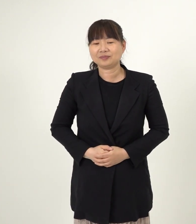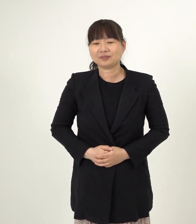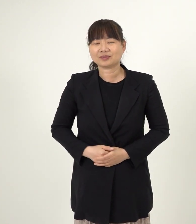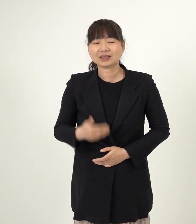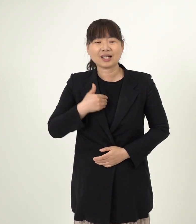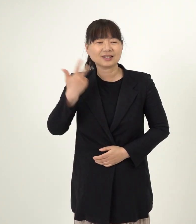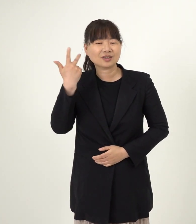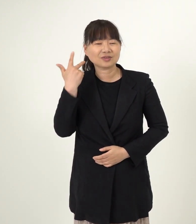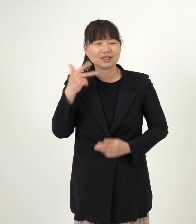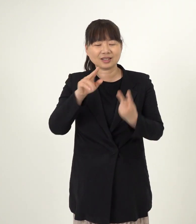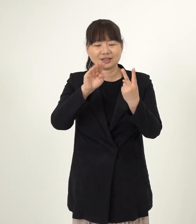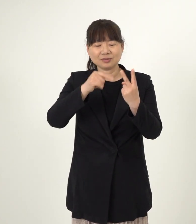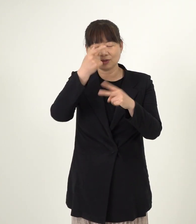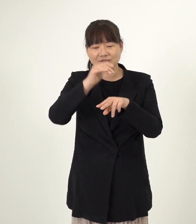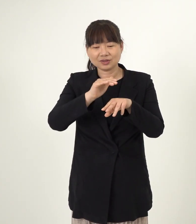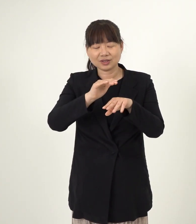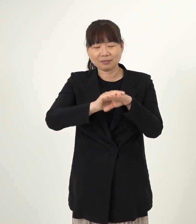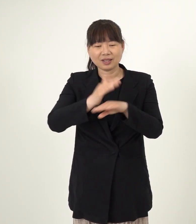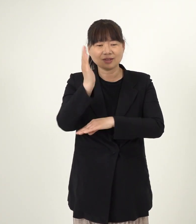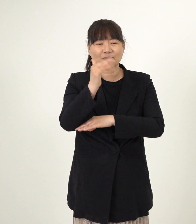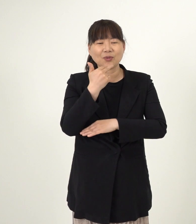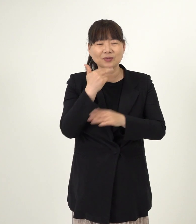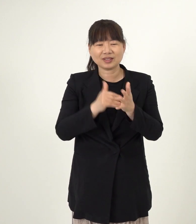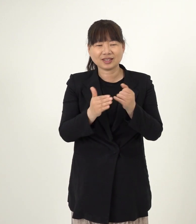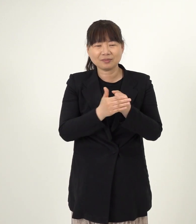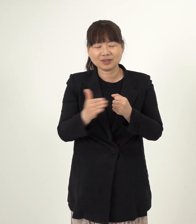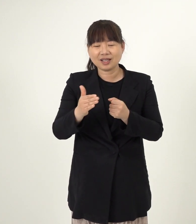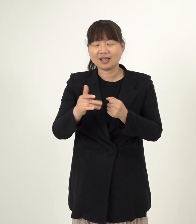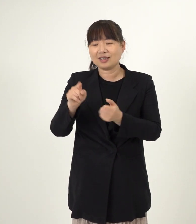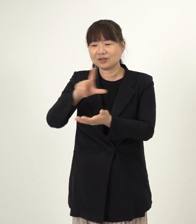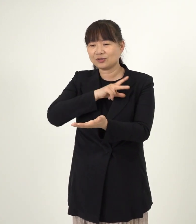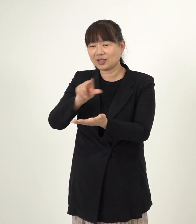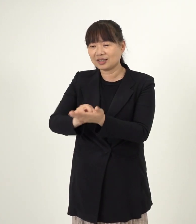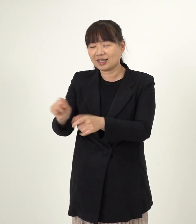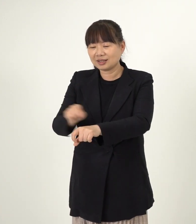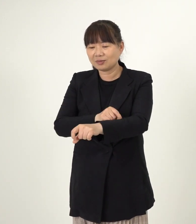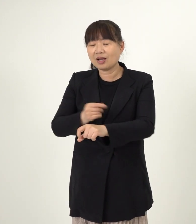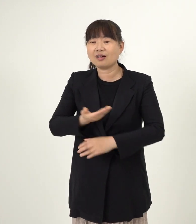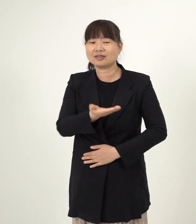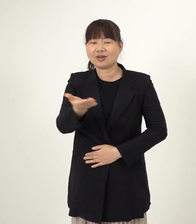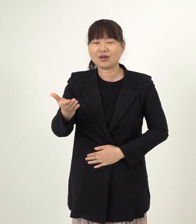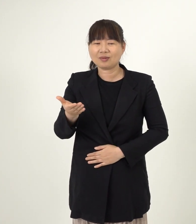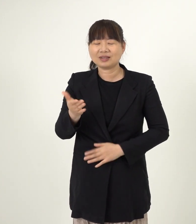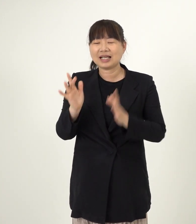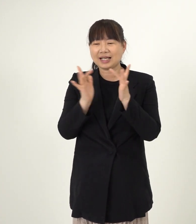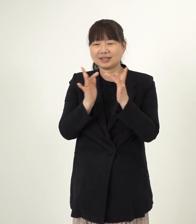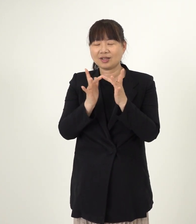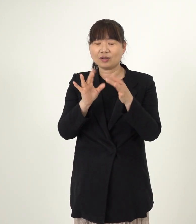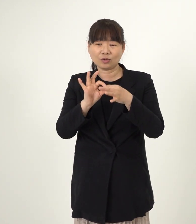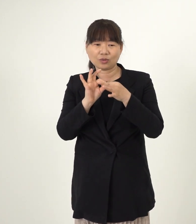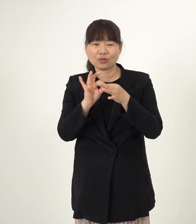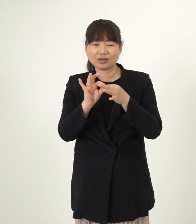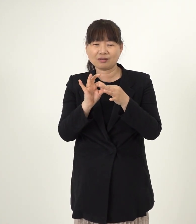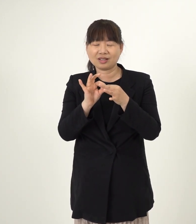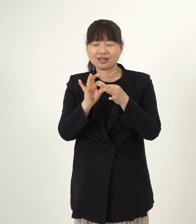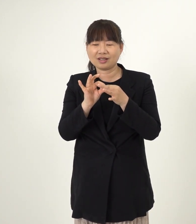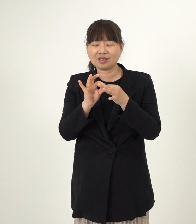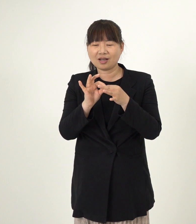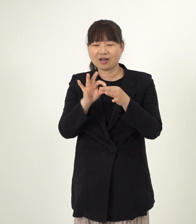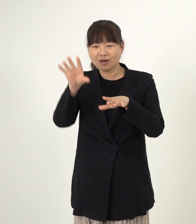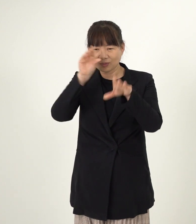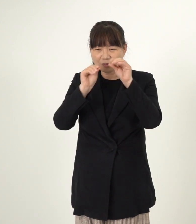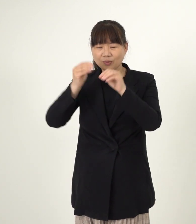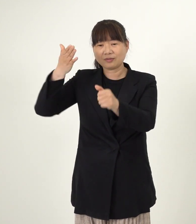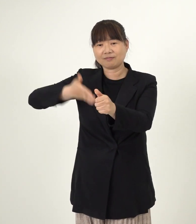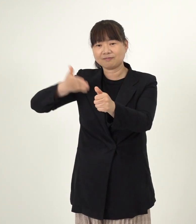제가 지난주는 2부 설교를 안 했기 때문에 이 주제에 대해서 특별히 여러분 그 인터넷을 통해 청취를